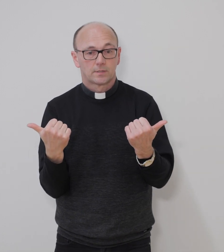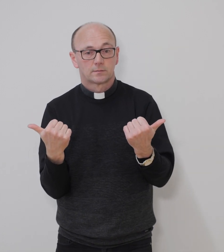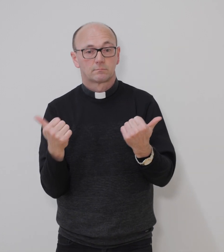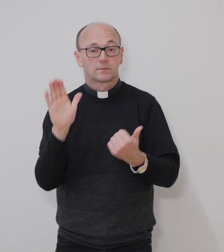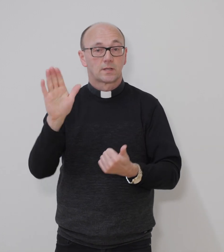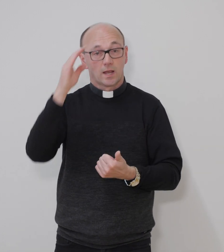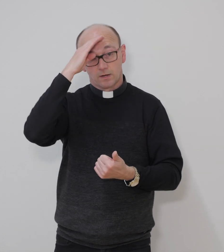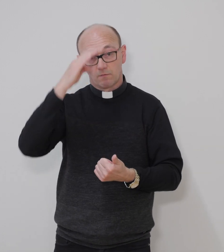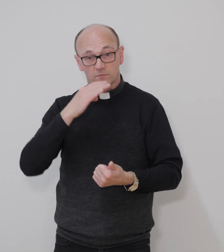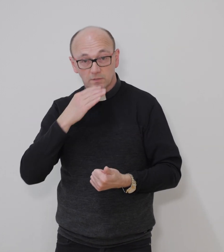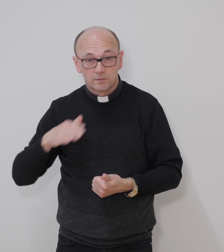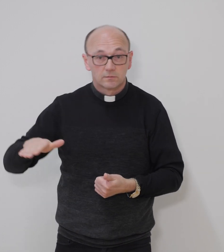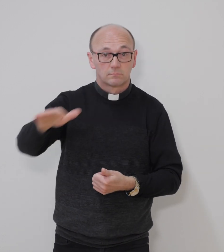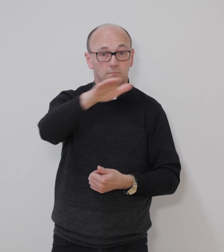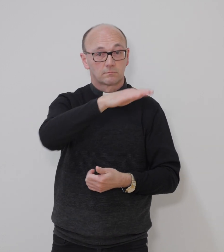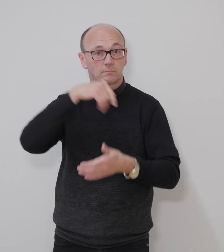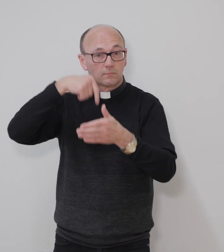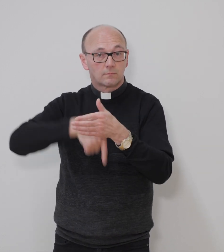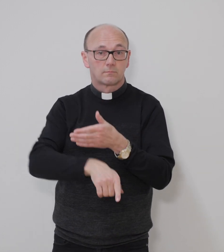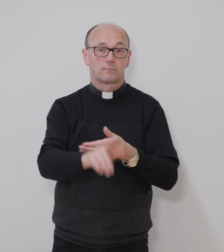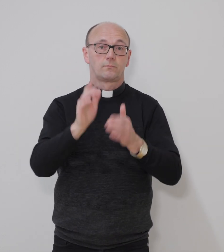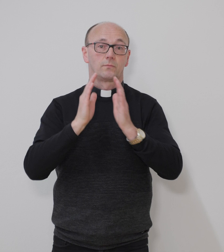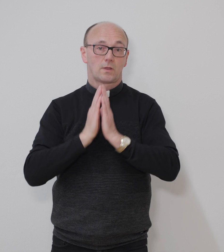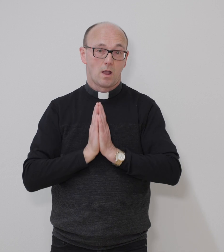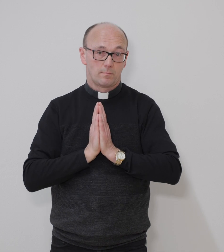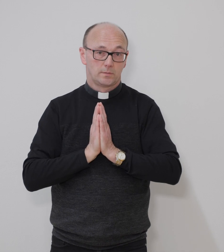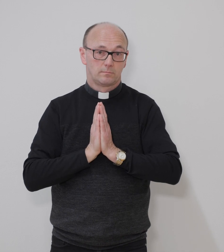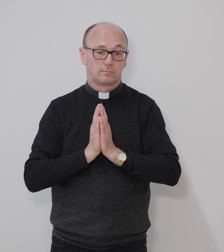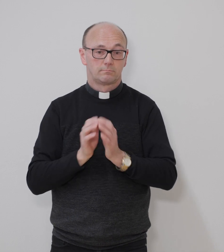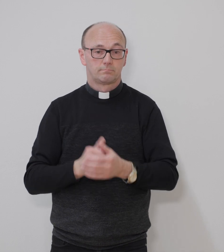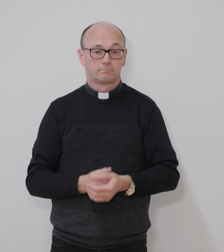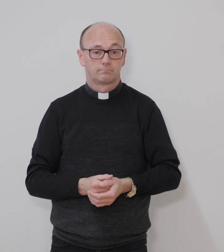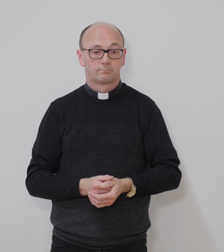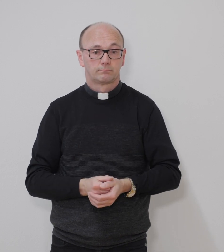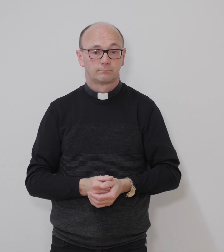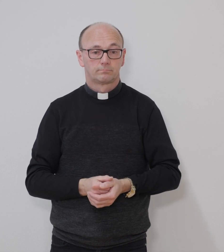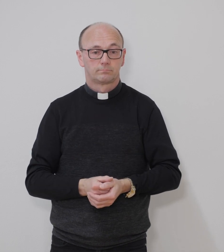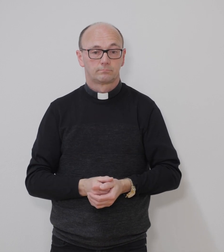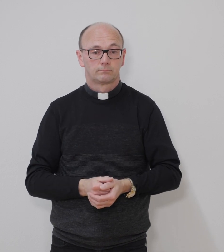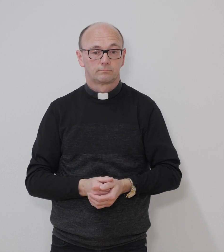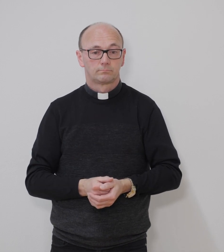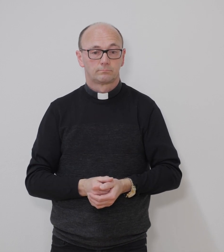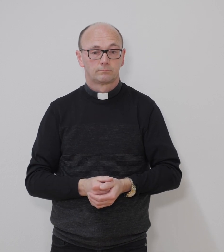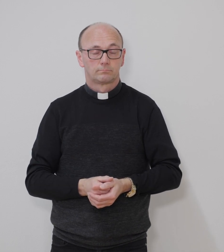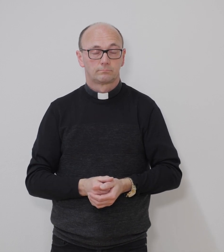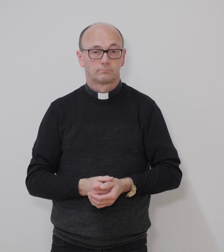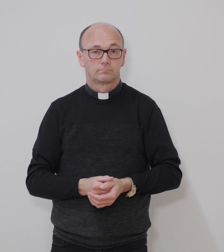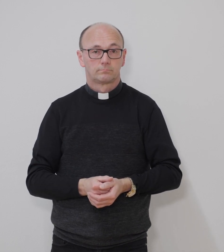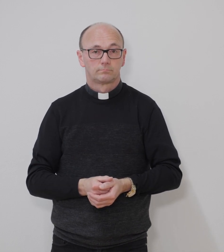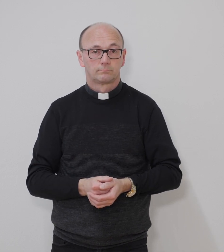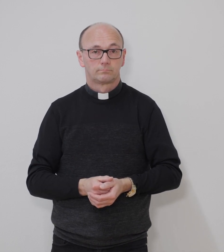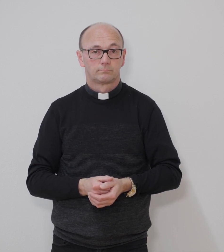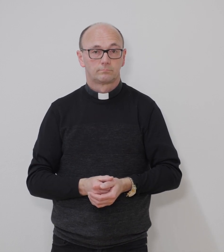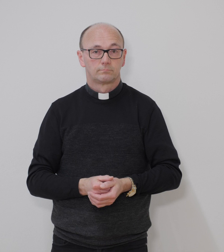Herr, präge uns dein Angesicht für immer tief